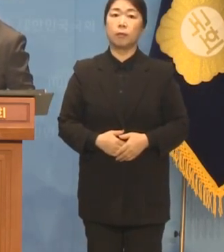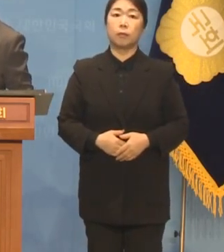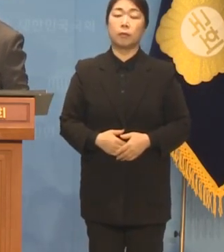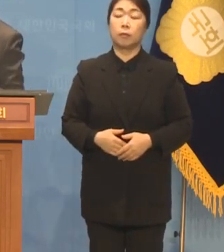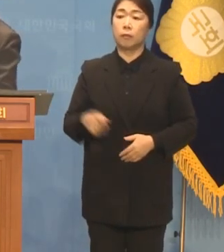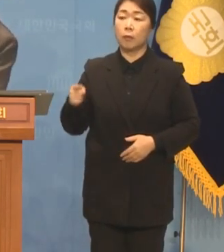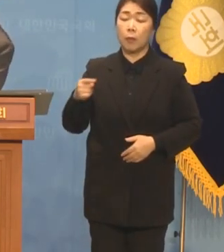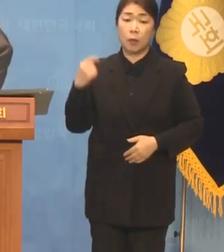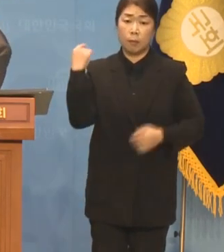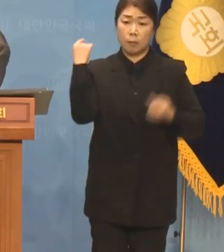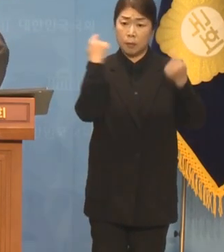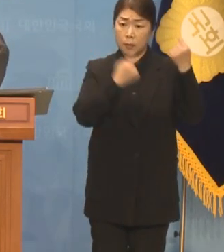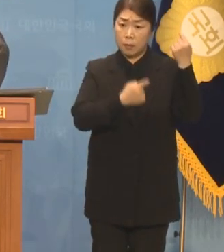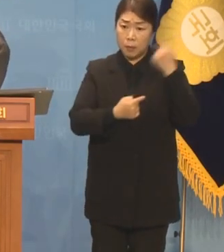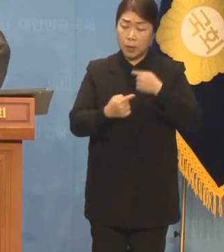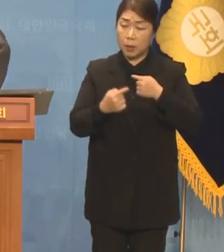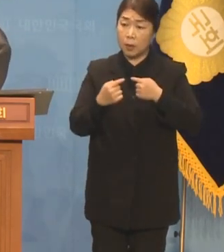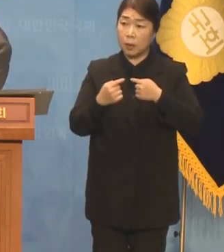부상이